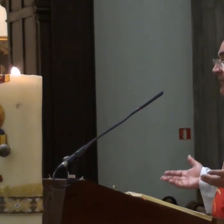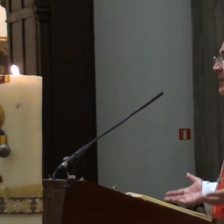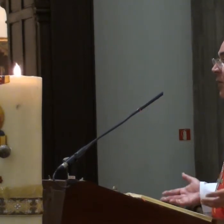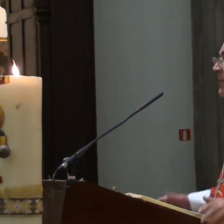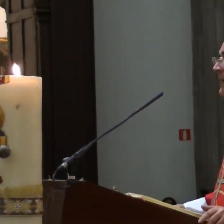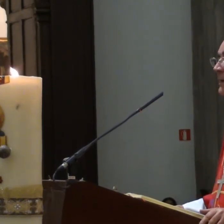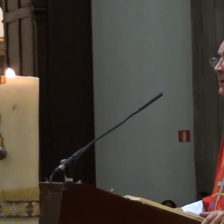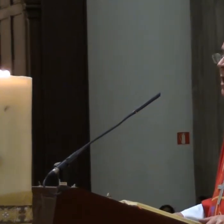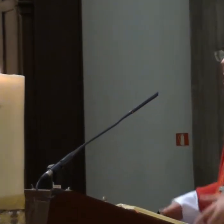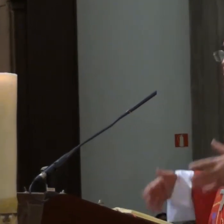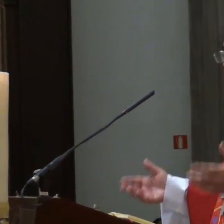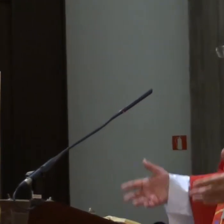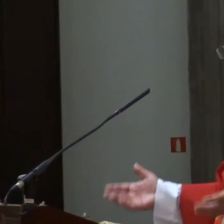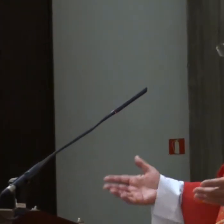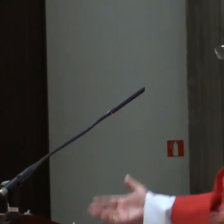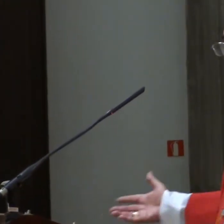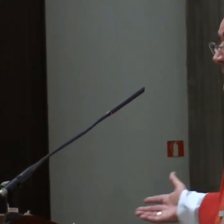viviera la gran familia